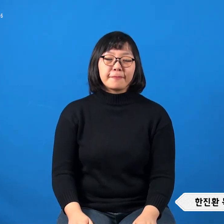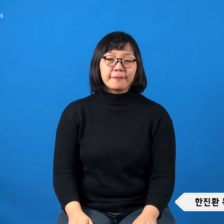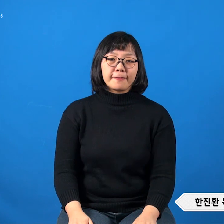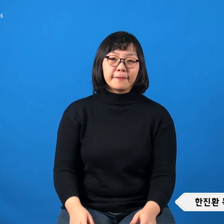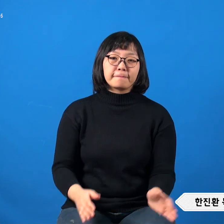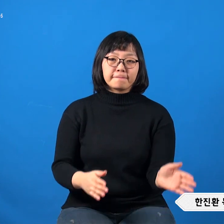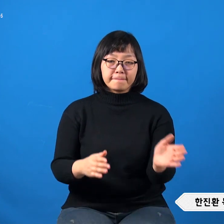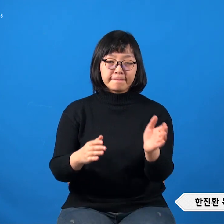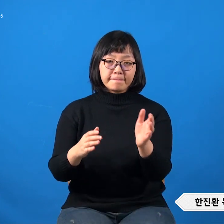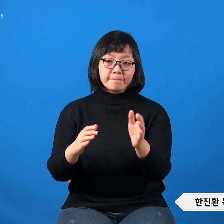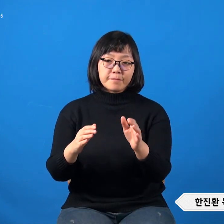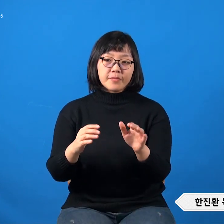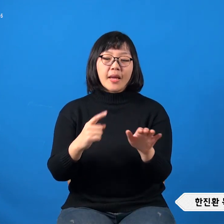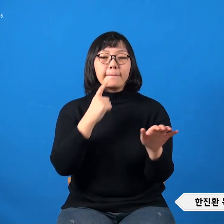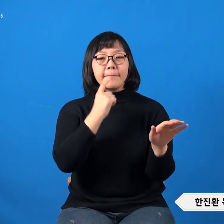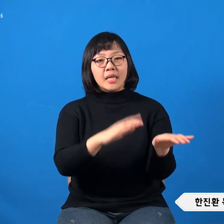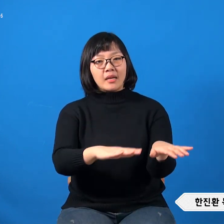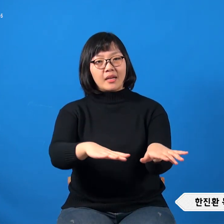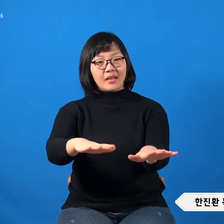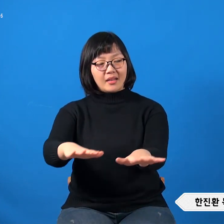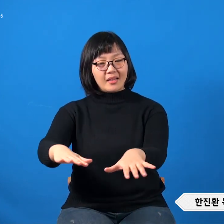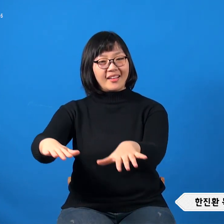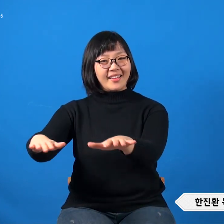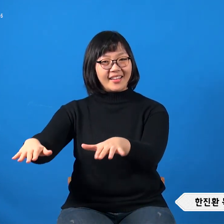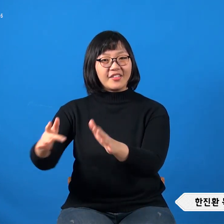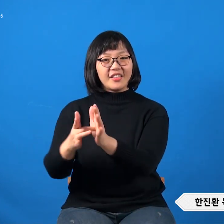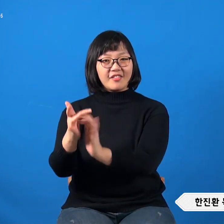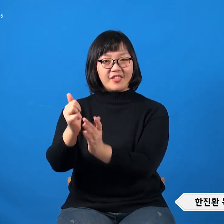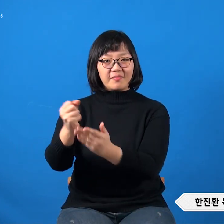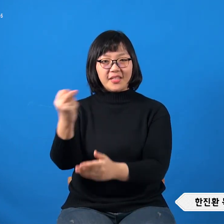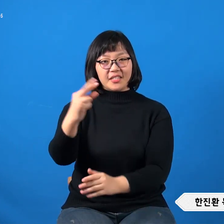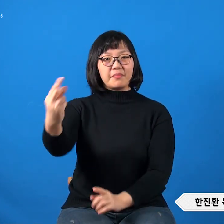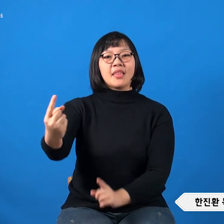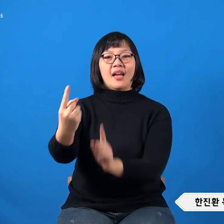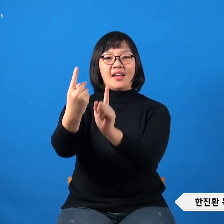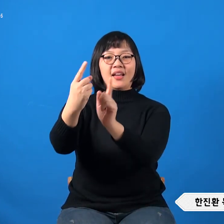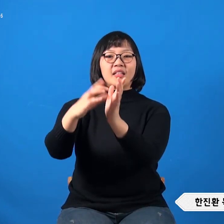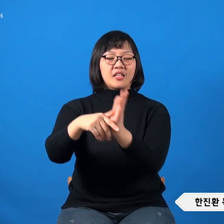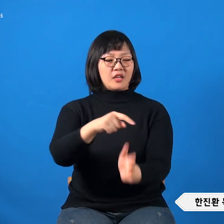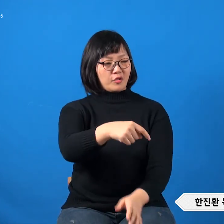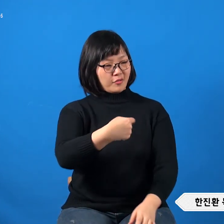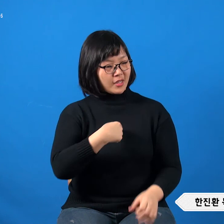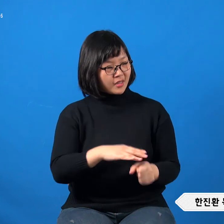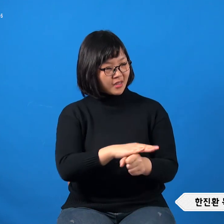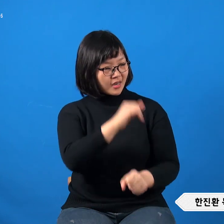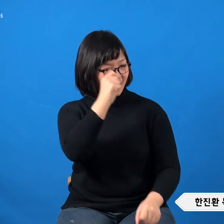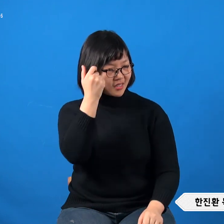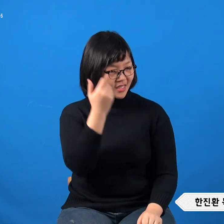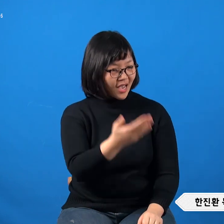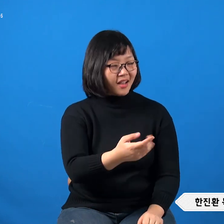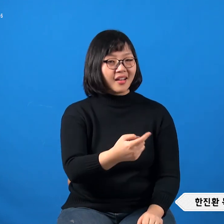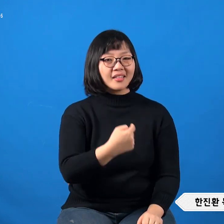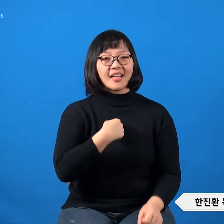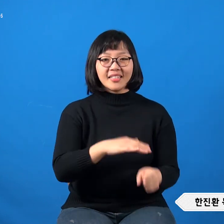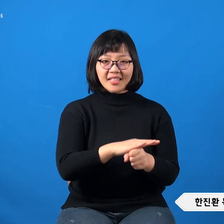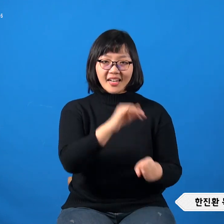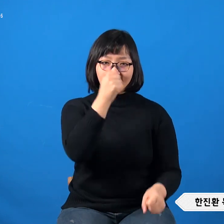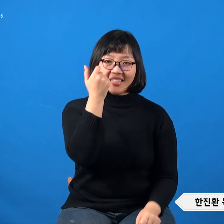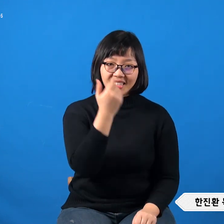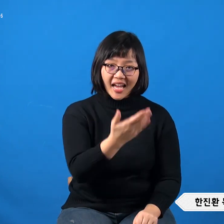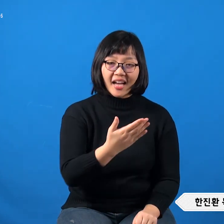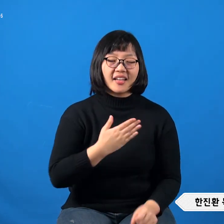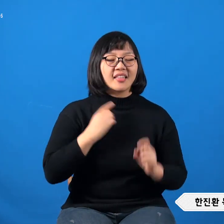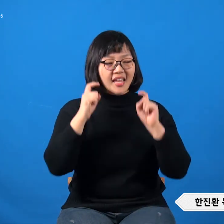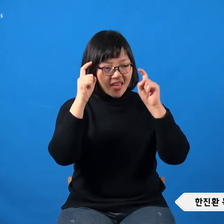바닷가에서 요한의 아들 시몬아, 네가 나를 사랑하지 않느냐? 내 양을 먹여다오, 내 양을